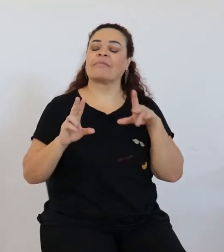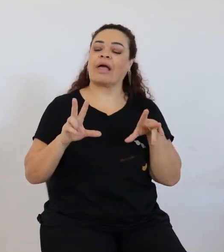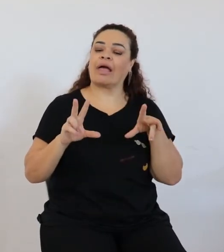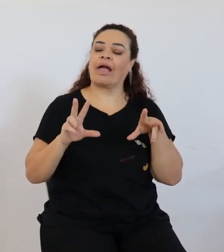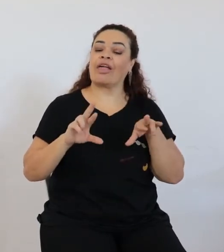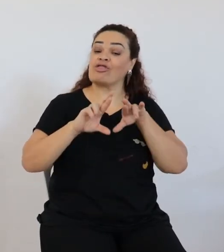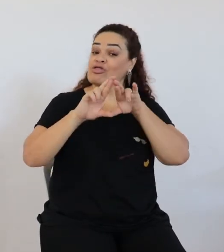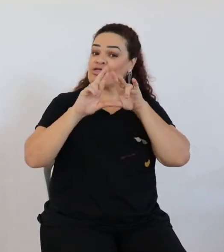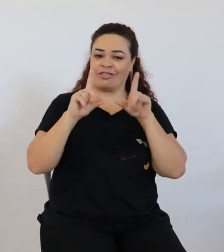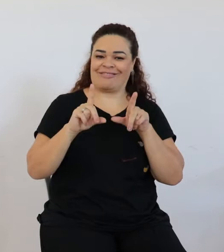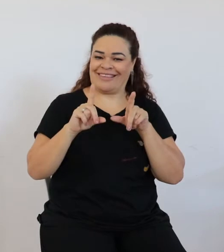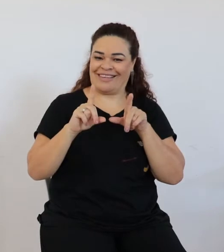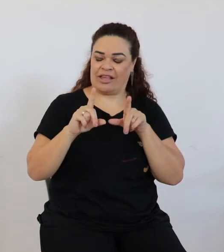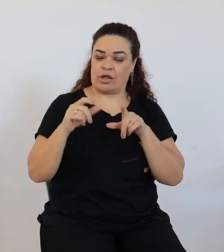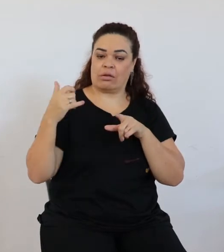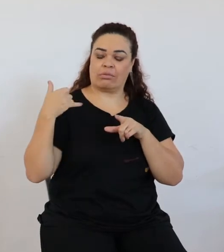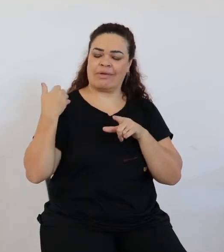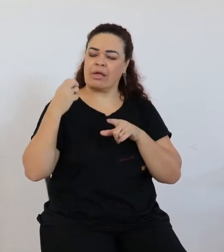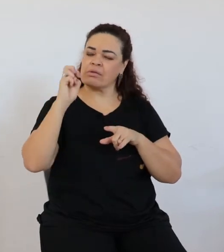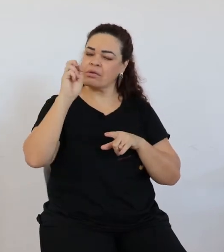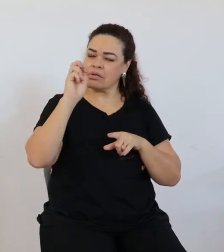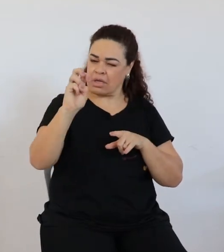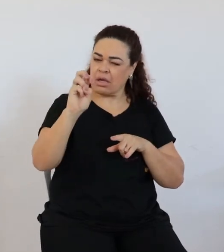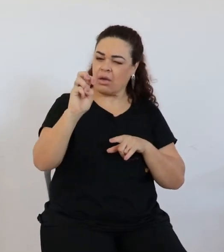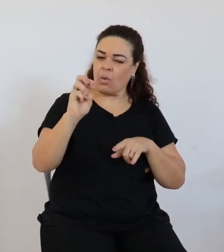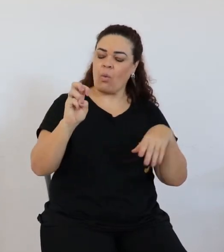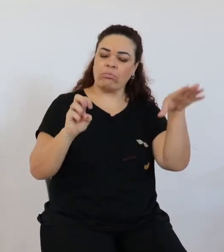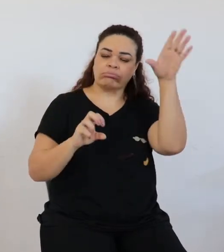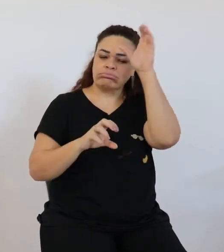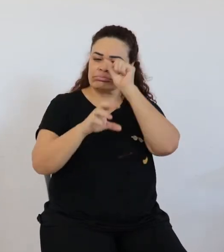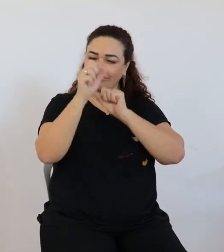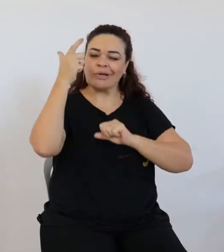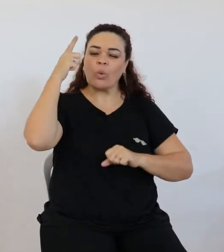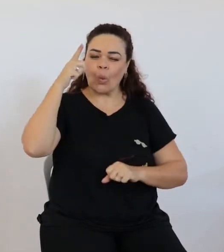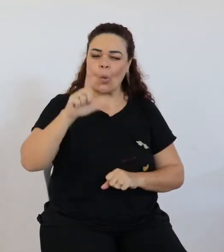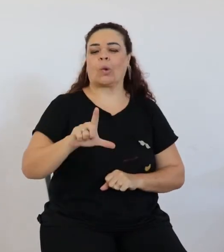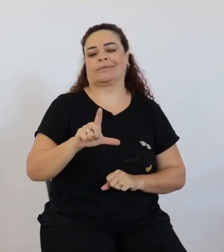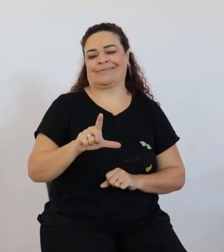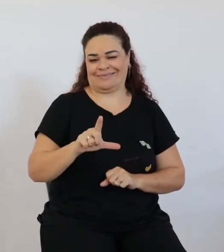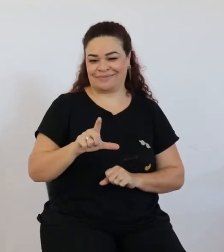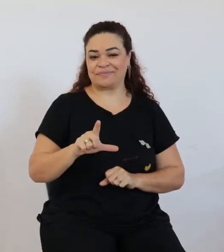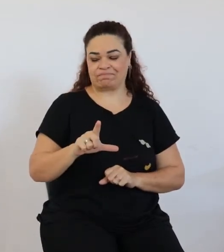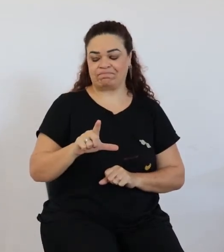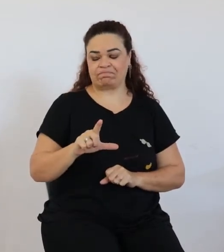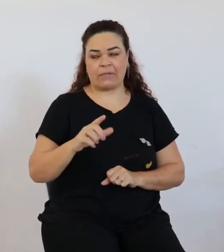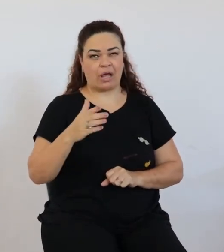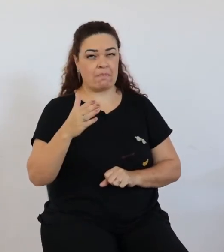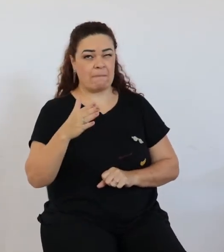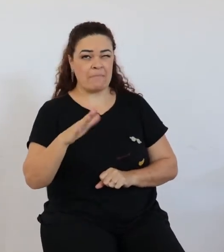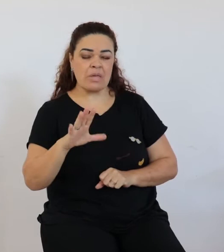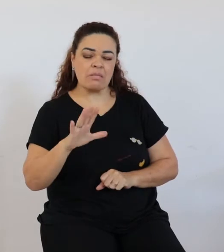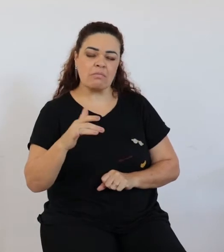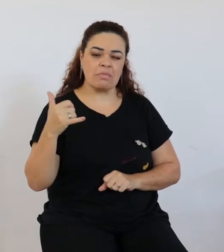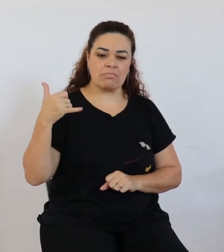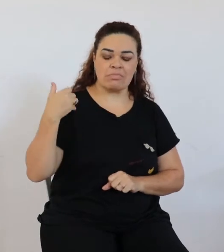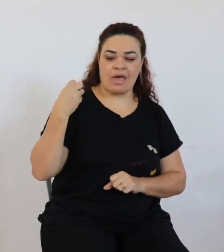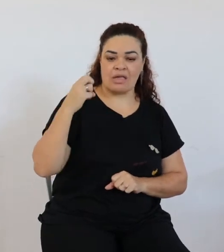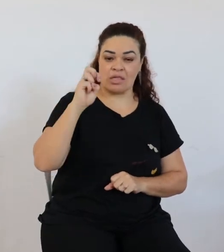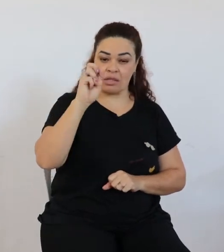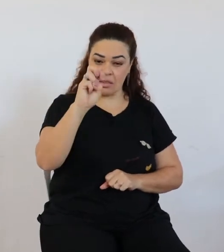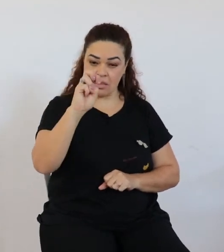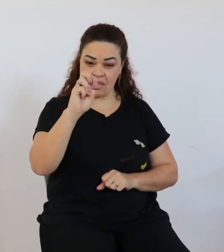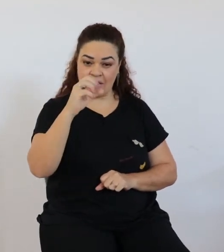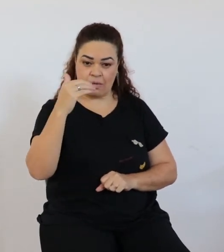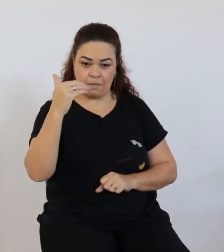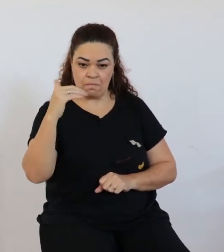anos e meio no máximo. Então quando a gente tem lá uma criança que já está lá com seus 5 anos, 5 anos e meio e não está conseguindo